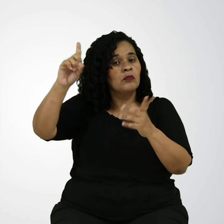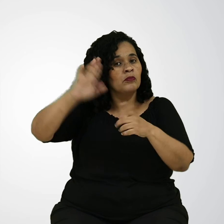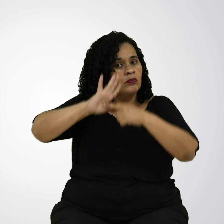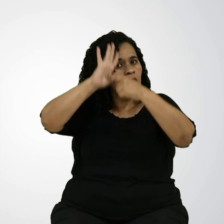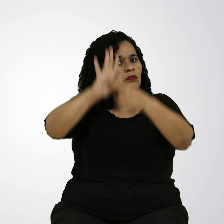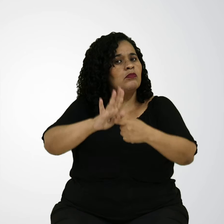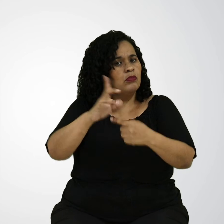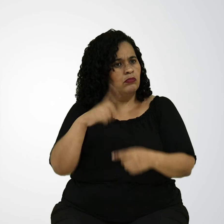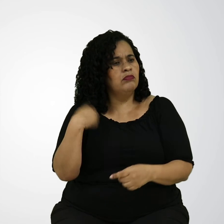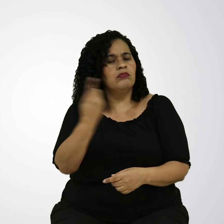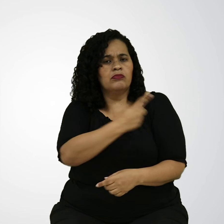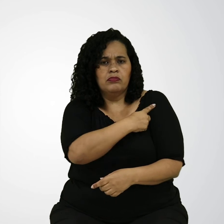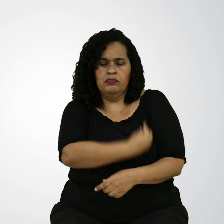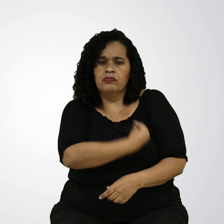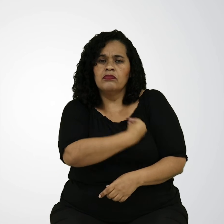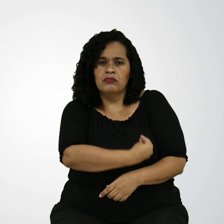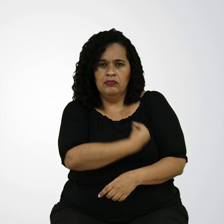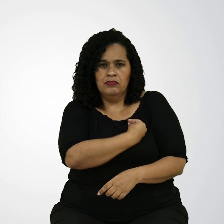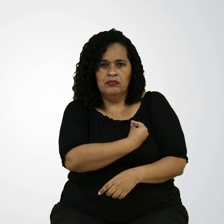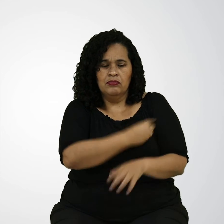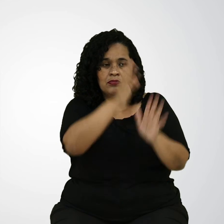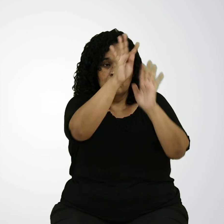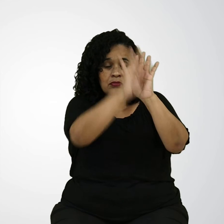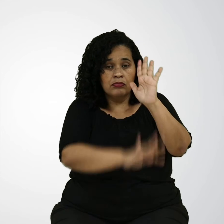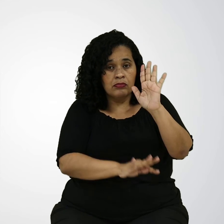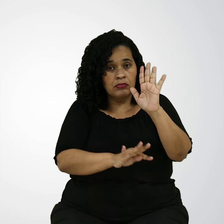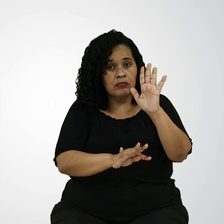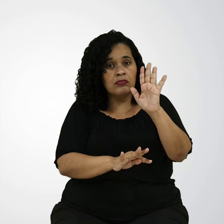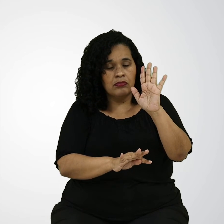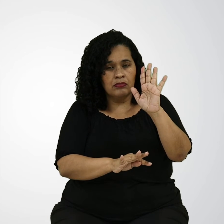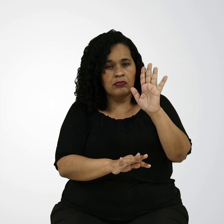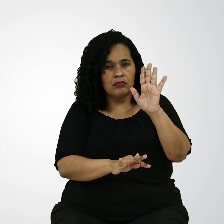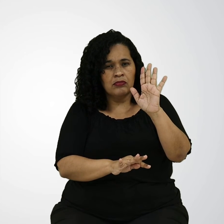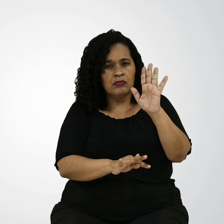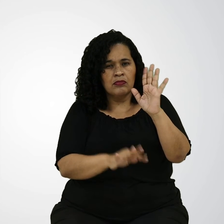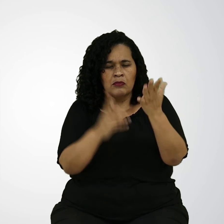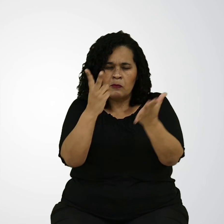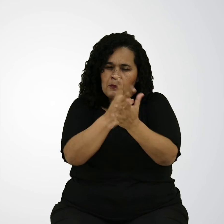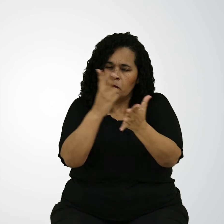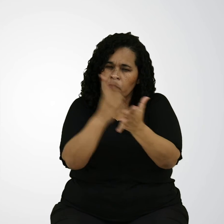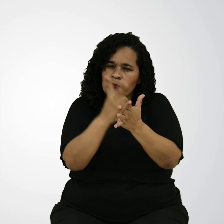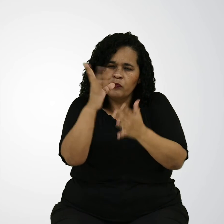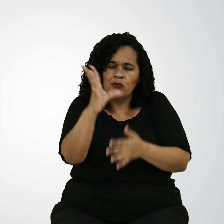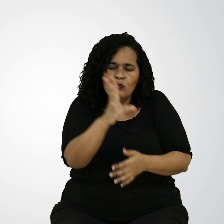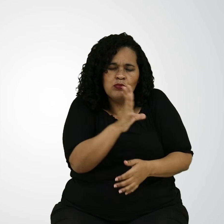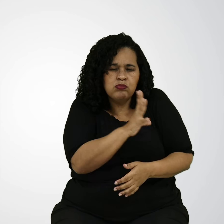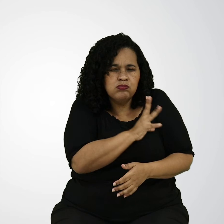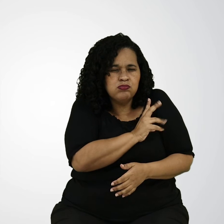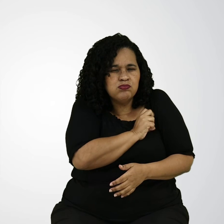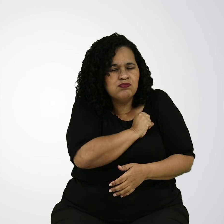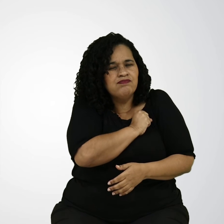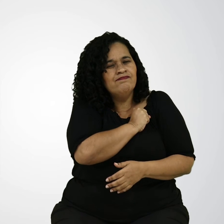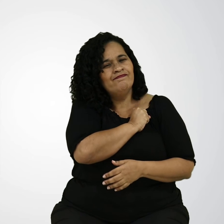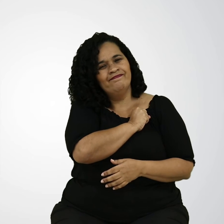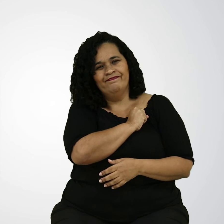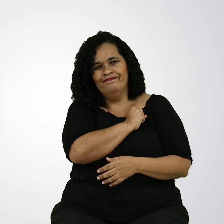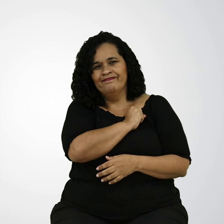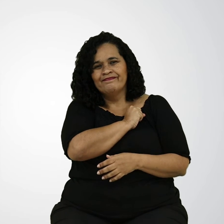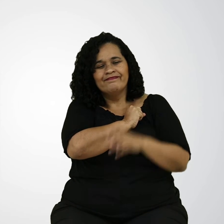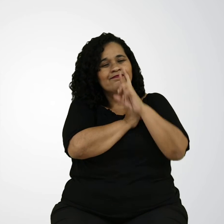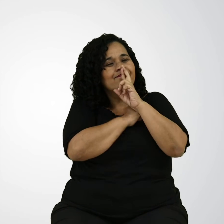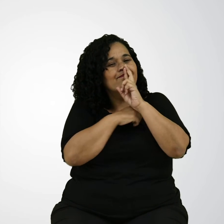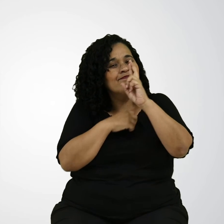gente anuncia, que a gente ensina. E aí o texto fala: a vossa palavra seja sempre amável, temperada com sal, para saber como